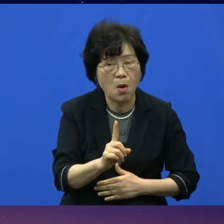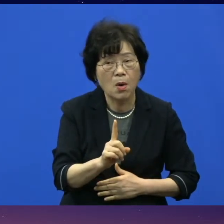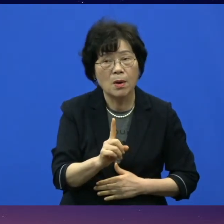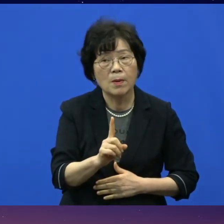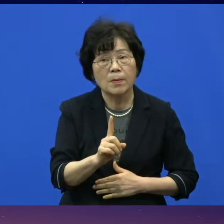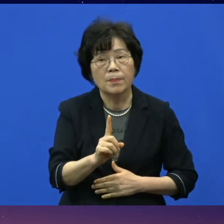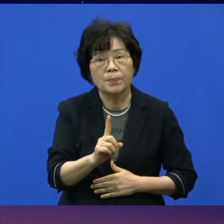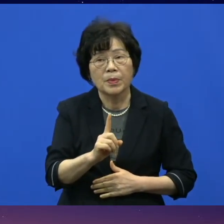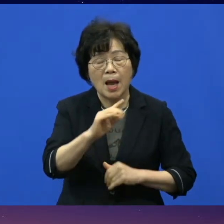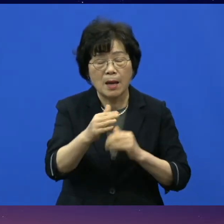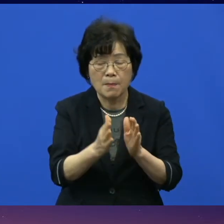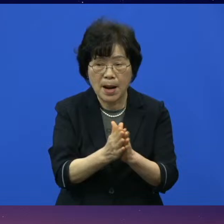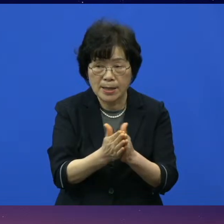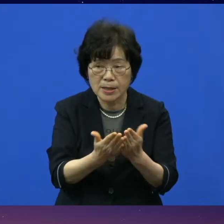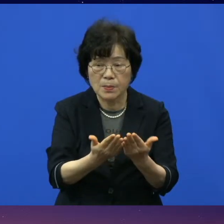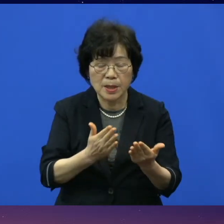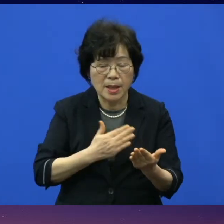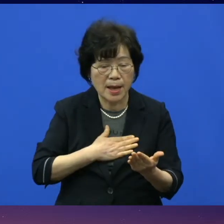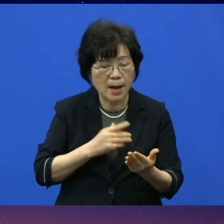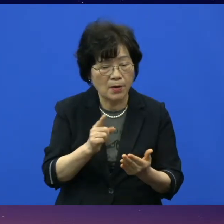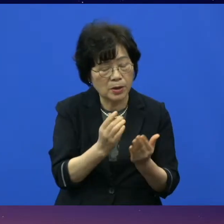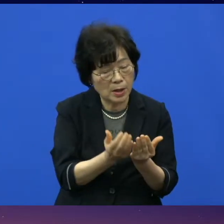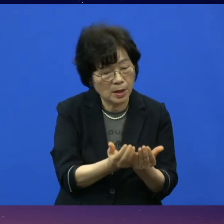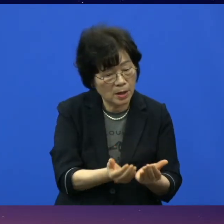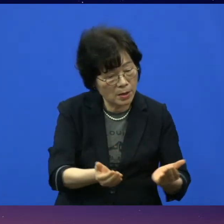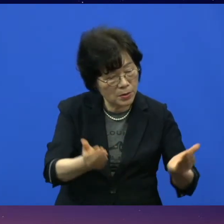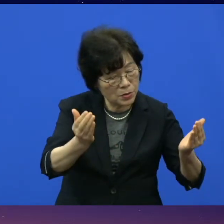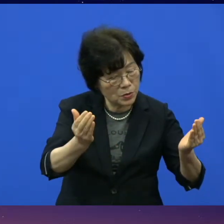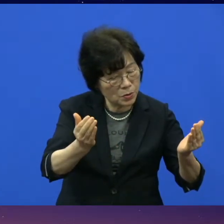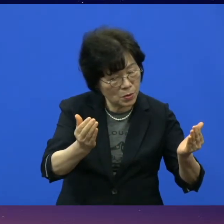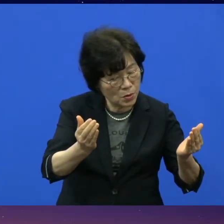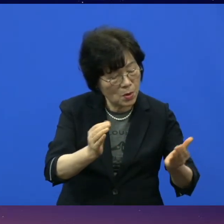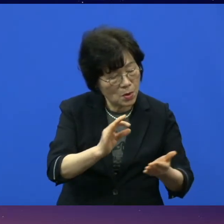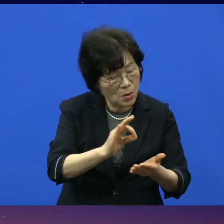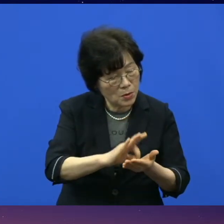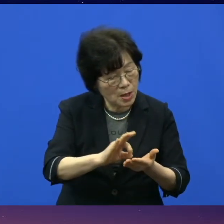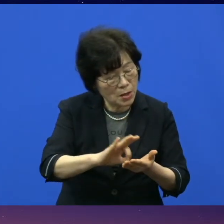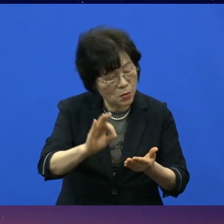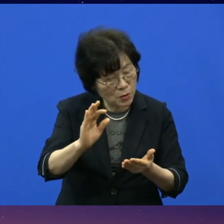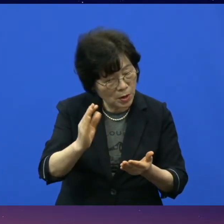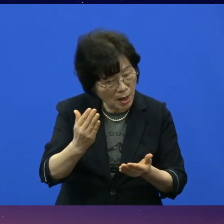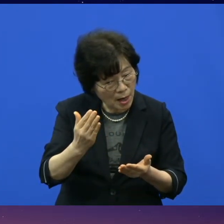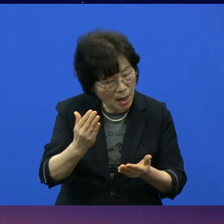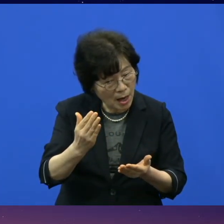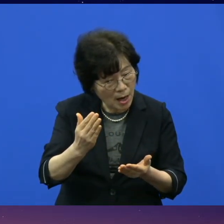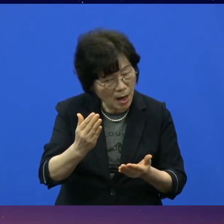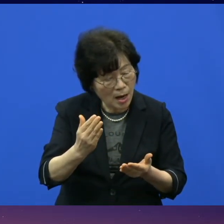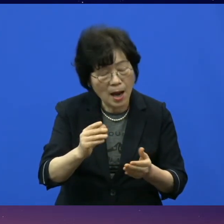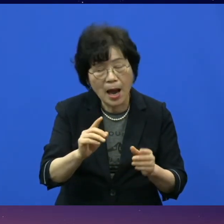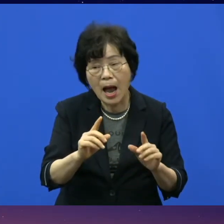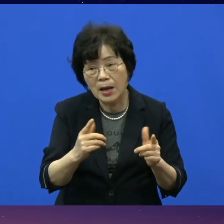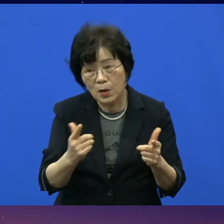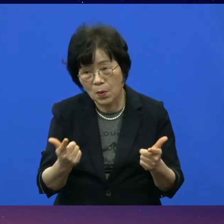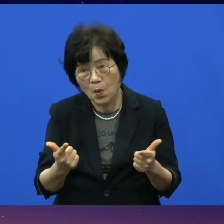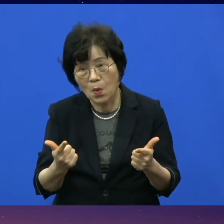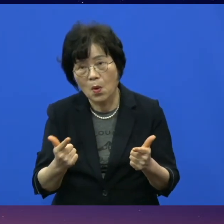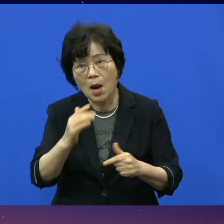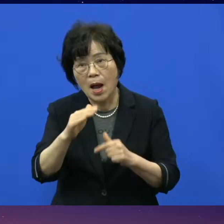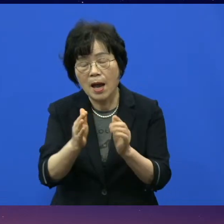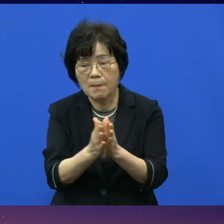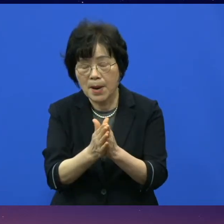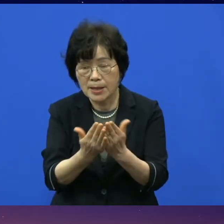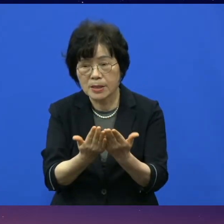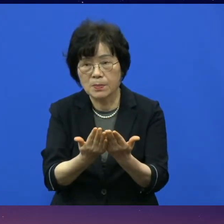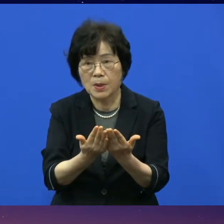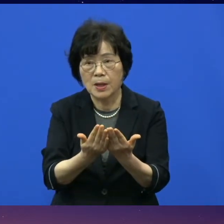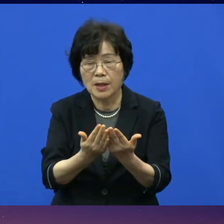성경의 싸움은 내가 어떤 그릇으로 포장하고 만들고 드러낼 것인가의 싸움이 아니고, 성경에 오늘